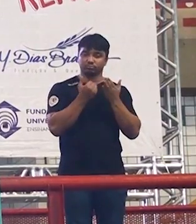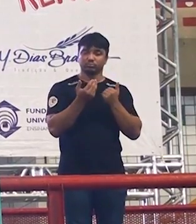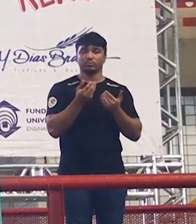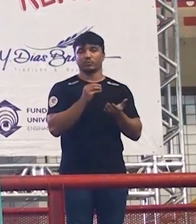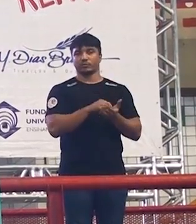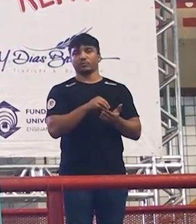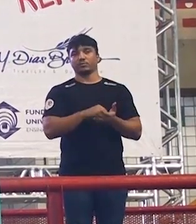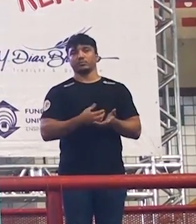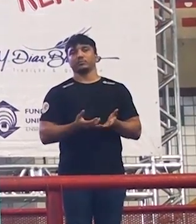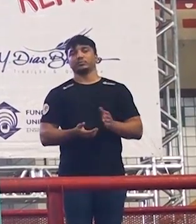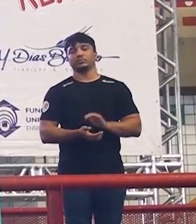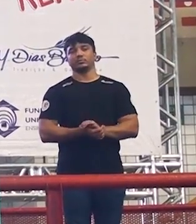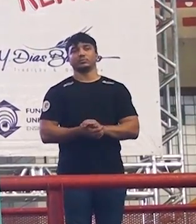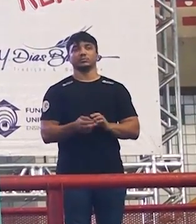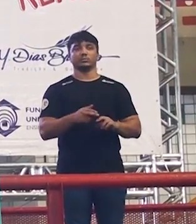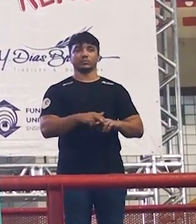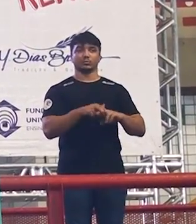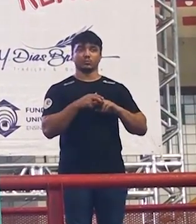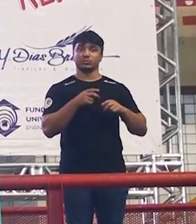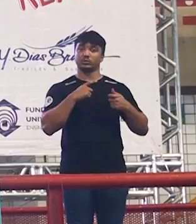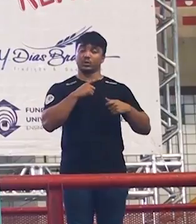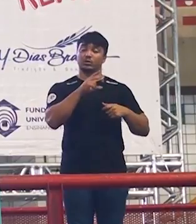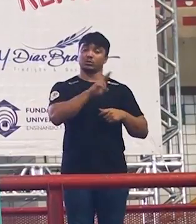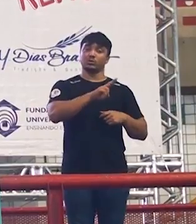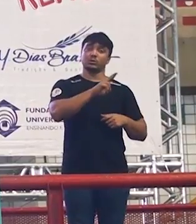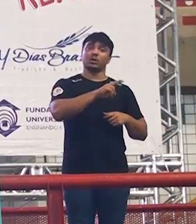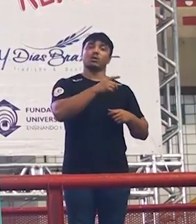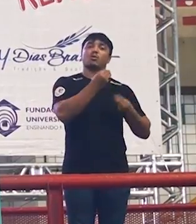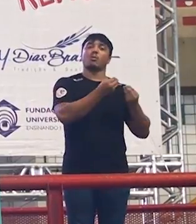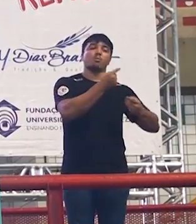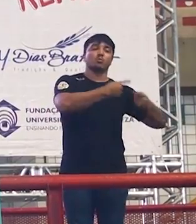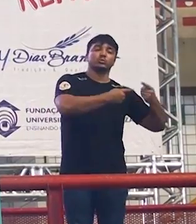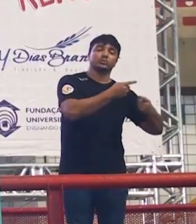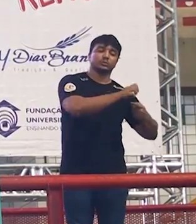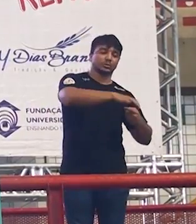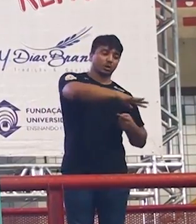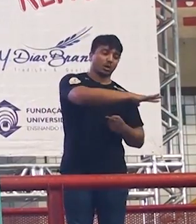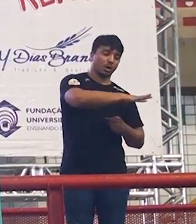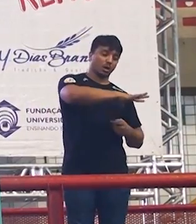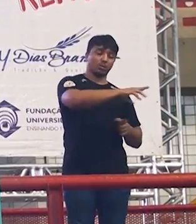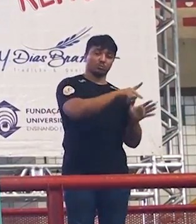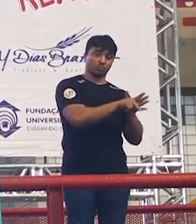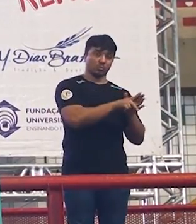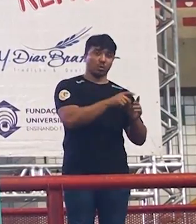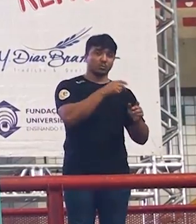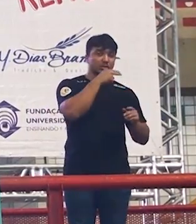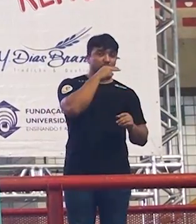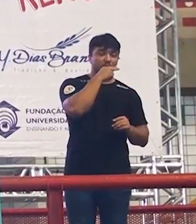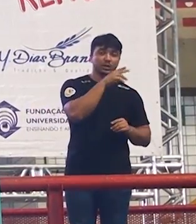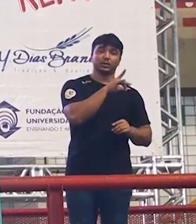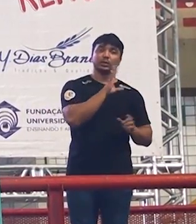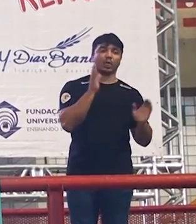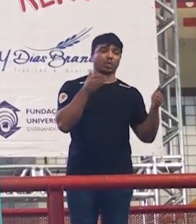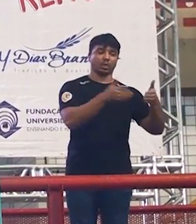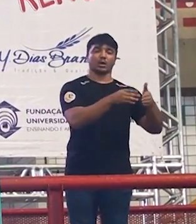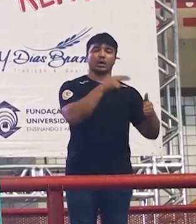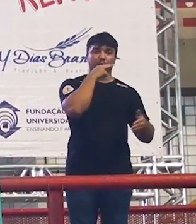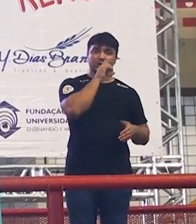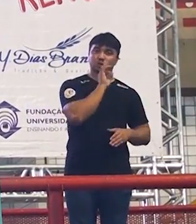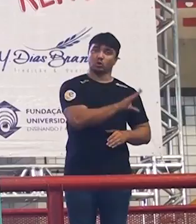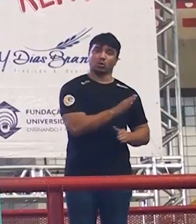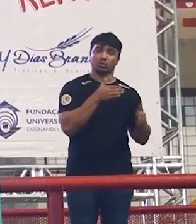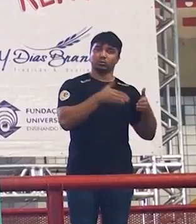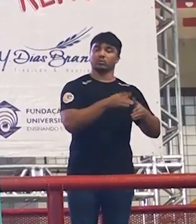Então é preciso estabelecer uma política para que as áreas em que se plante cana não sejam exclusivamente da cana,